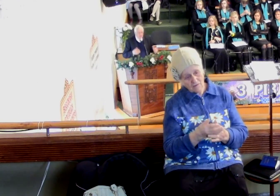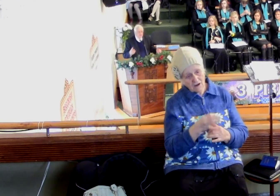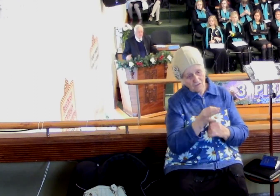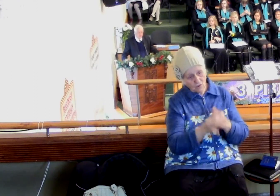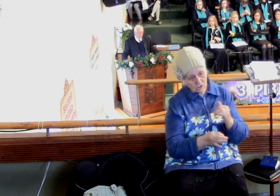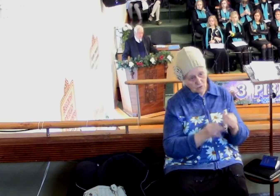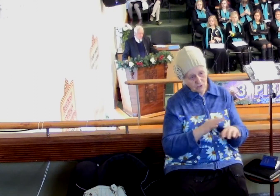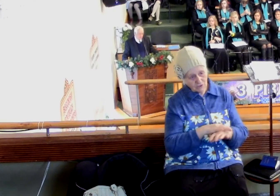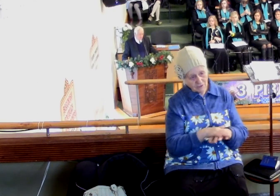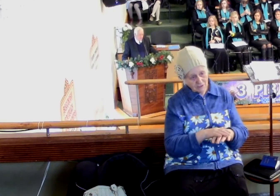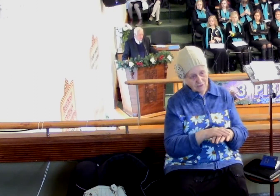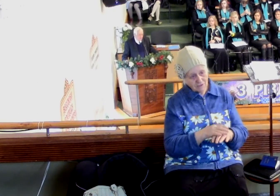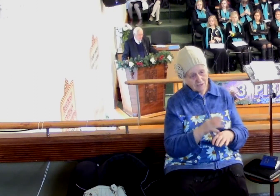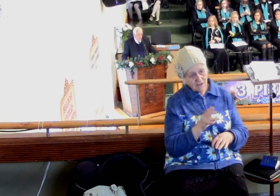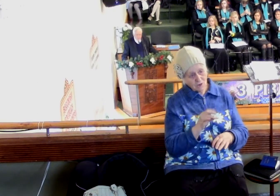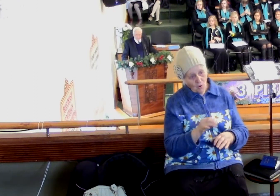младенец вырос.